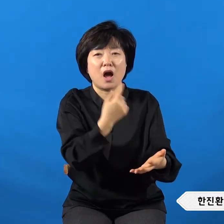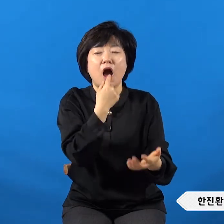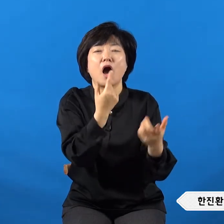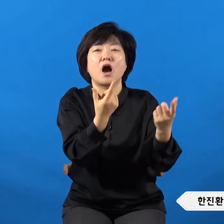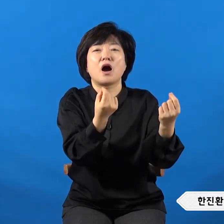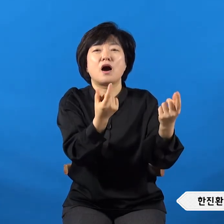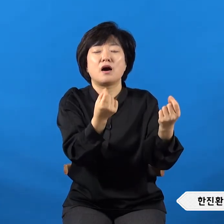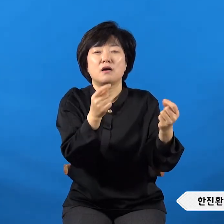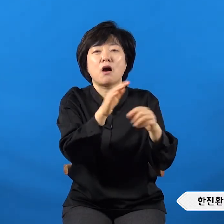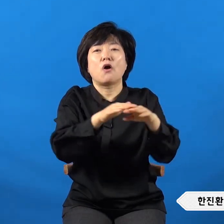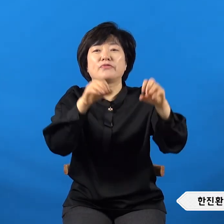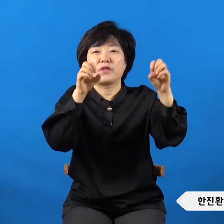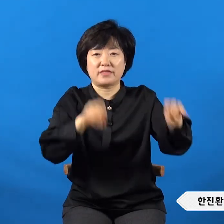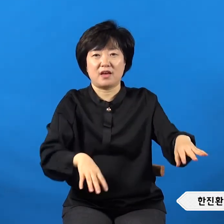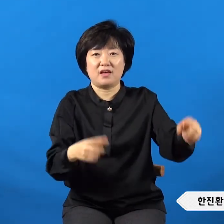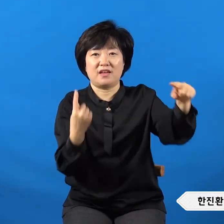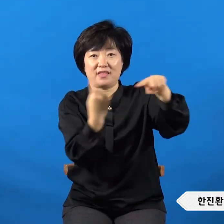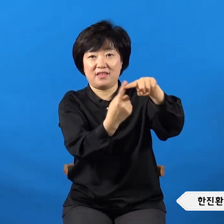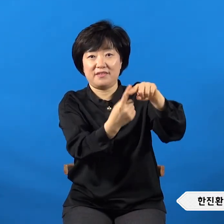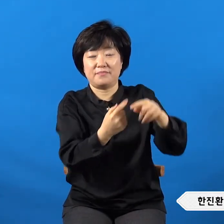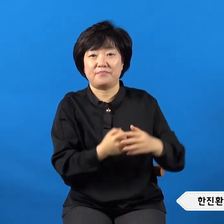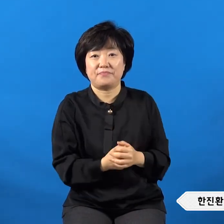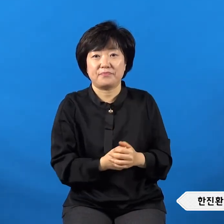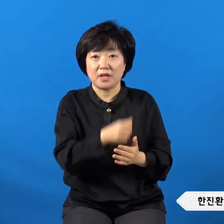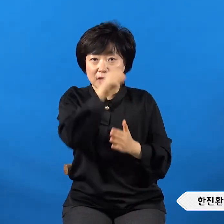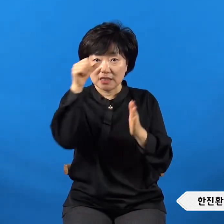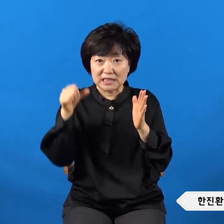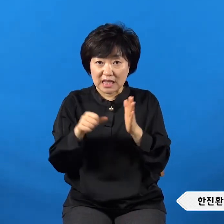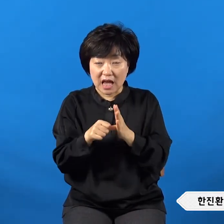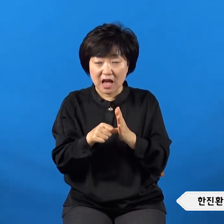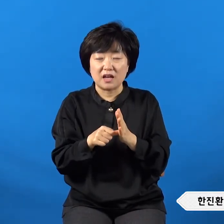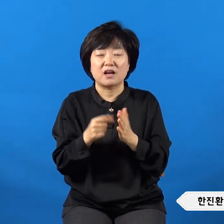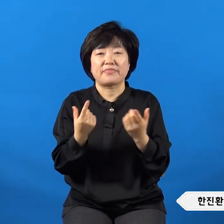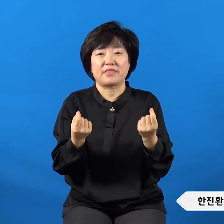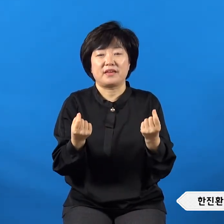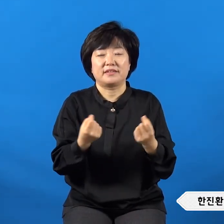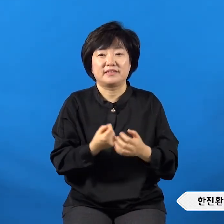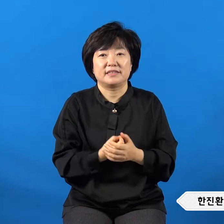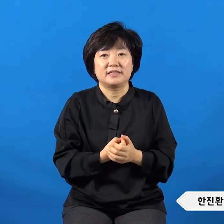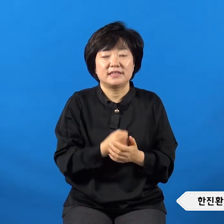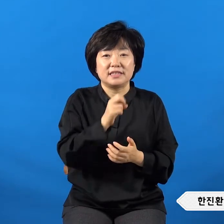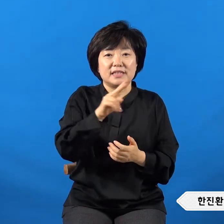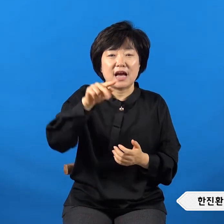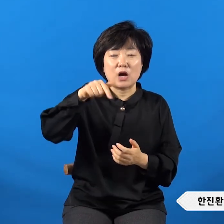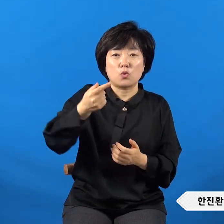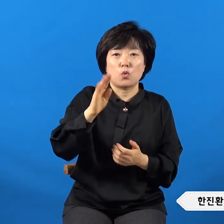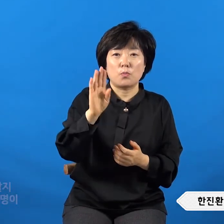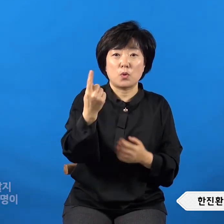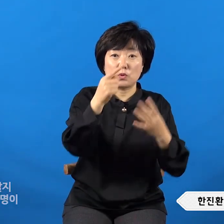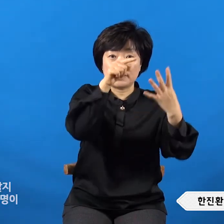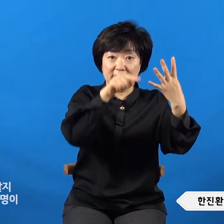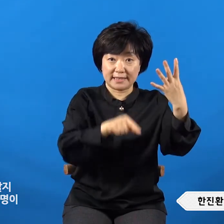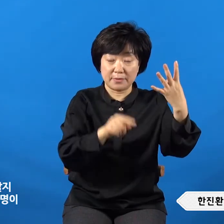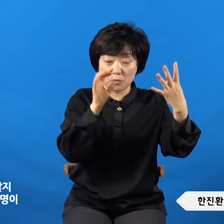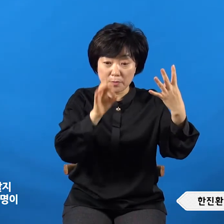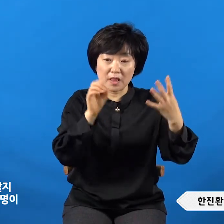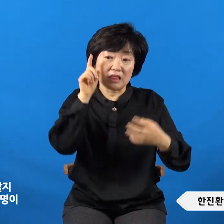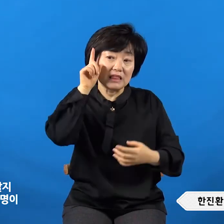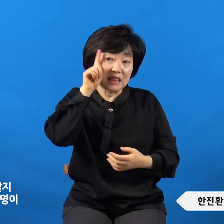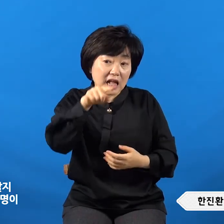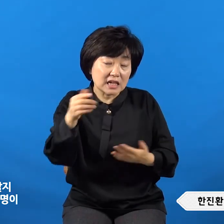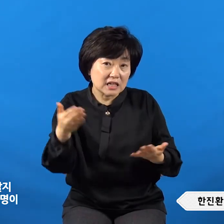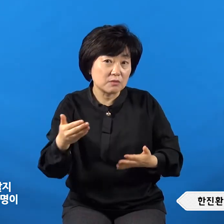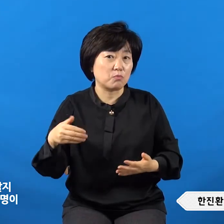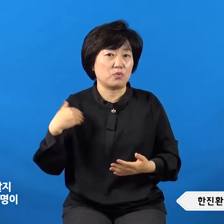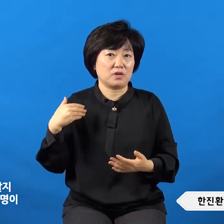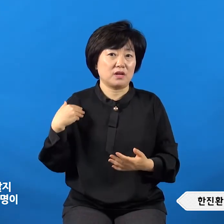그게 헛되다는 뜻입니다. 인생이 그렇다는 말입니다. 야고보 4장 14절에도 내일 일을